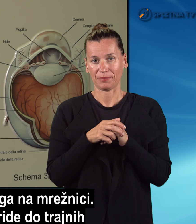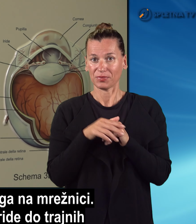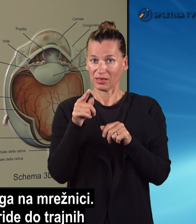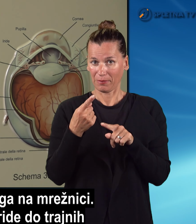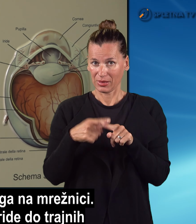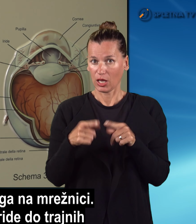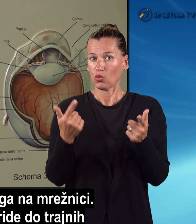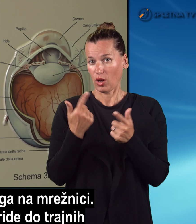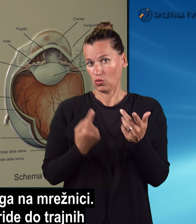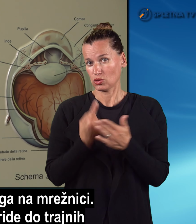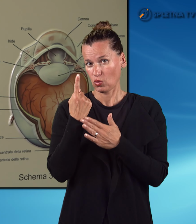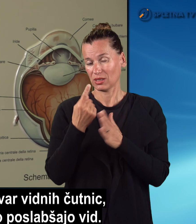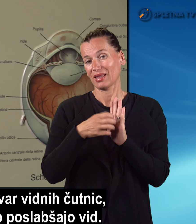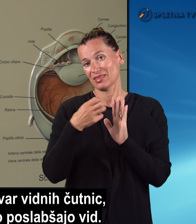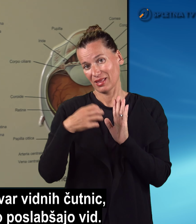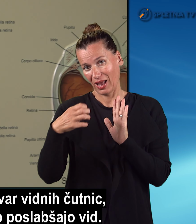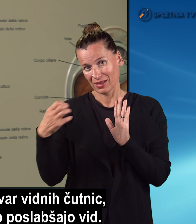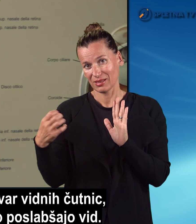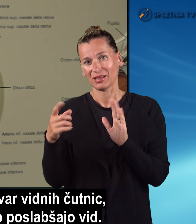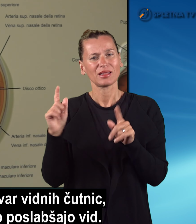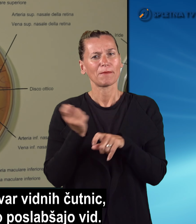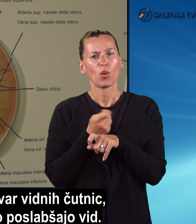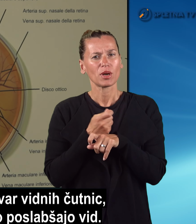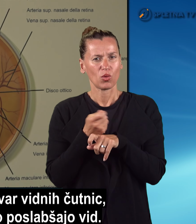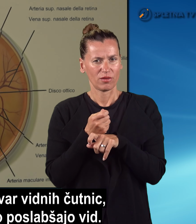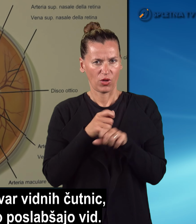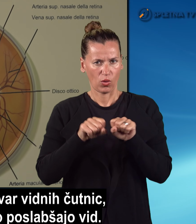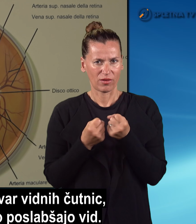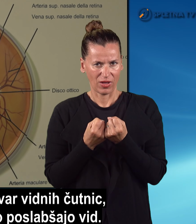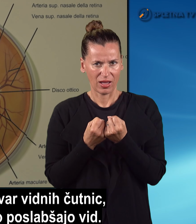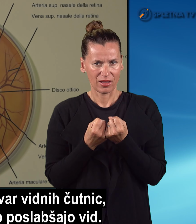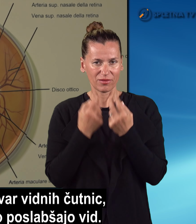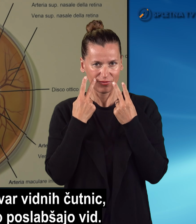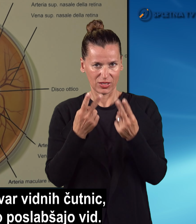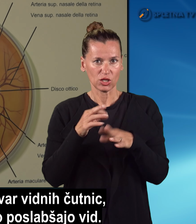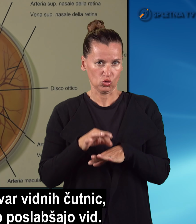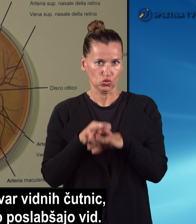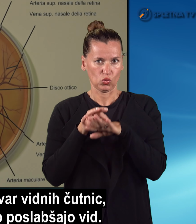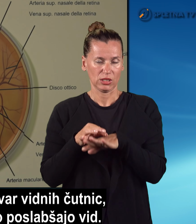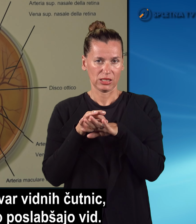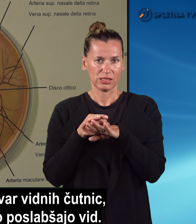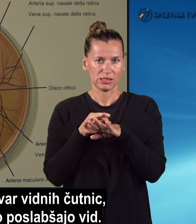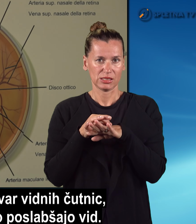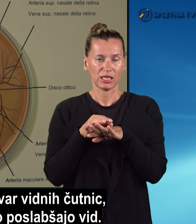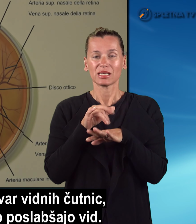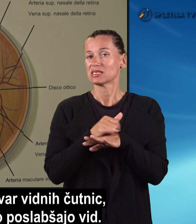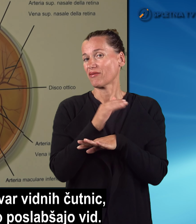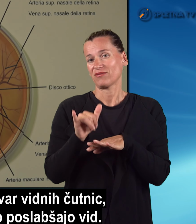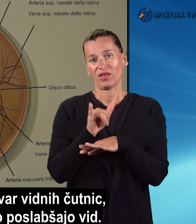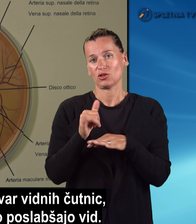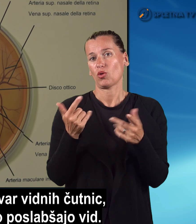lahko pride do trajnih, nepopravljivih okvar vidnih čutnic, ki zavedno